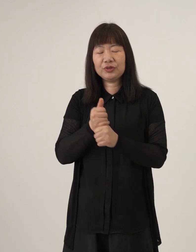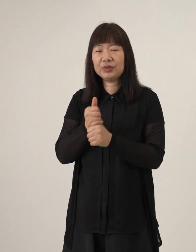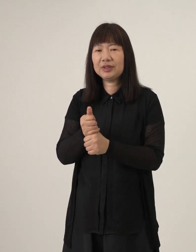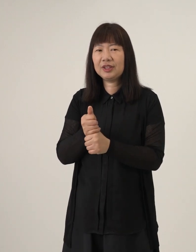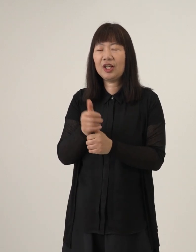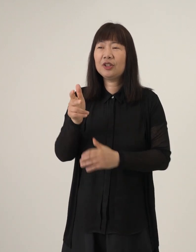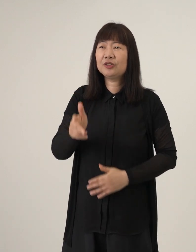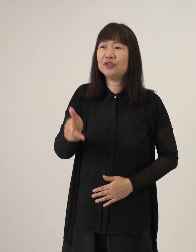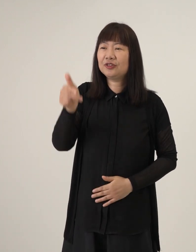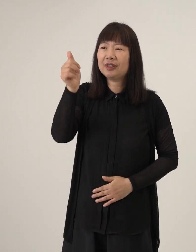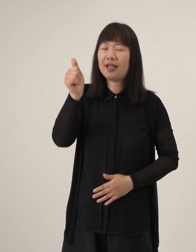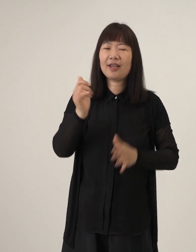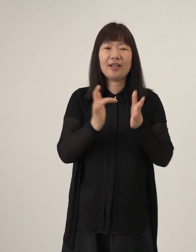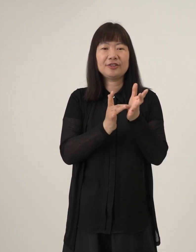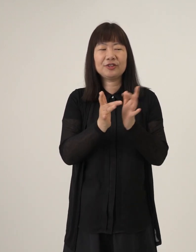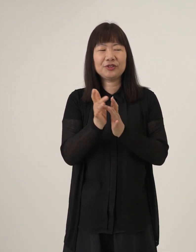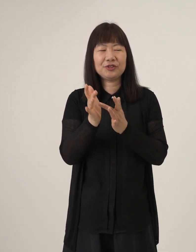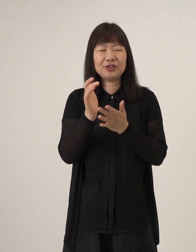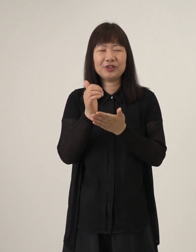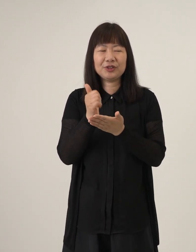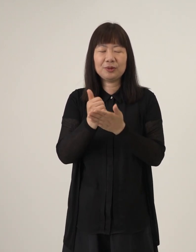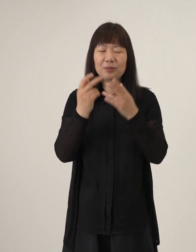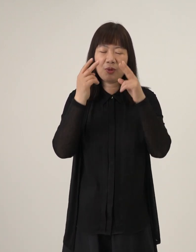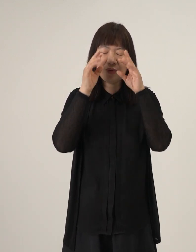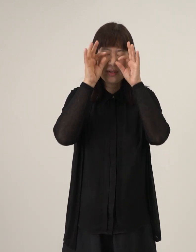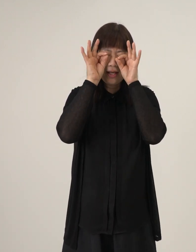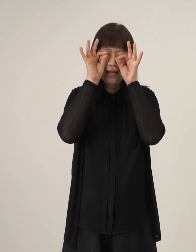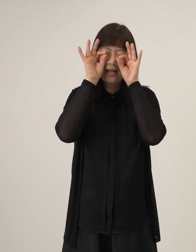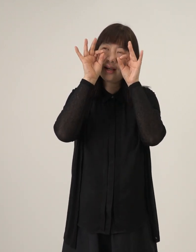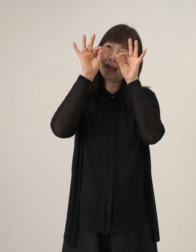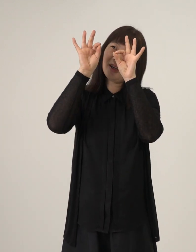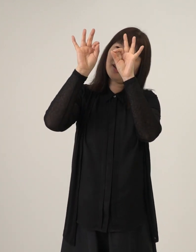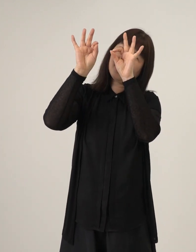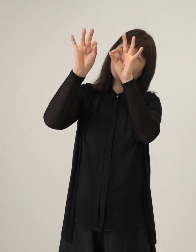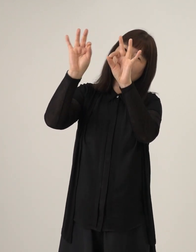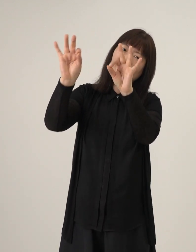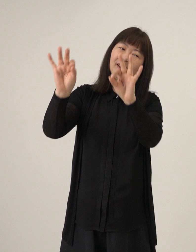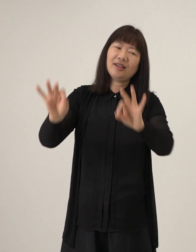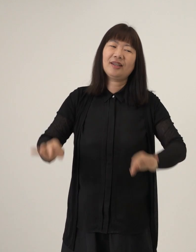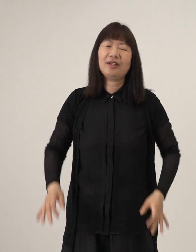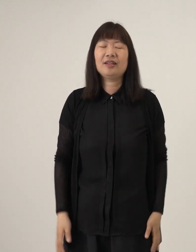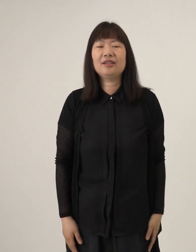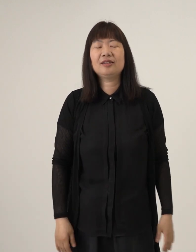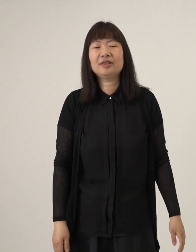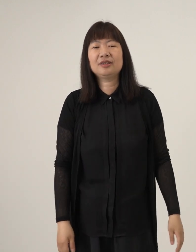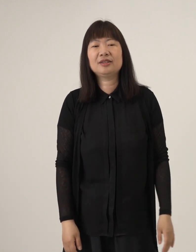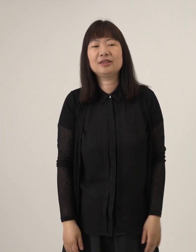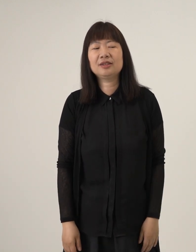보내, 붙드신 주 예수를 보내.